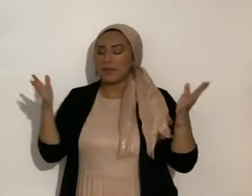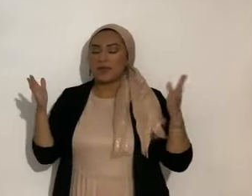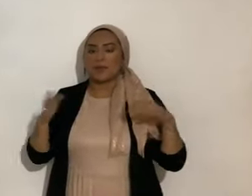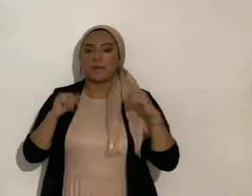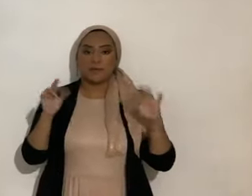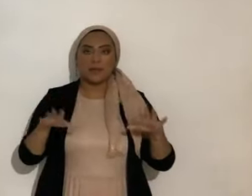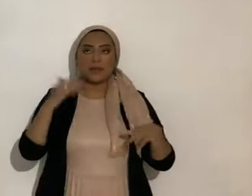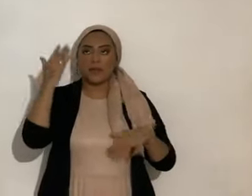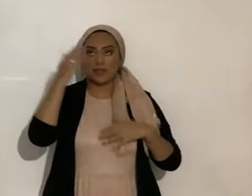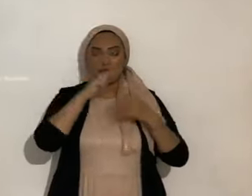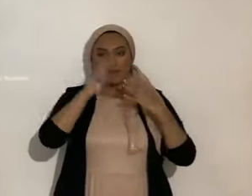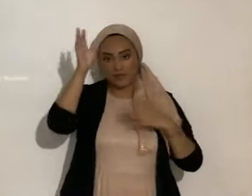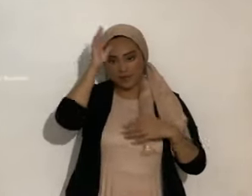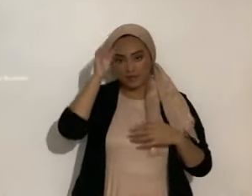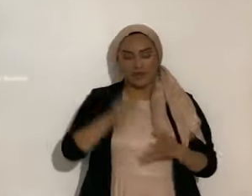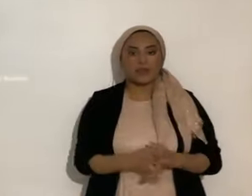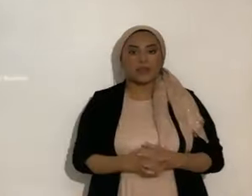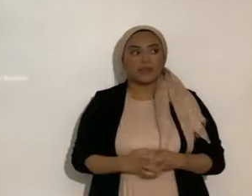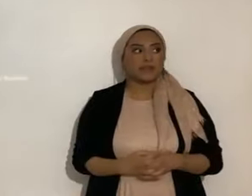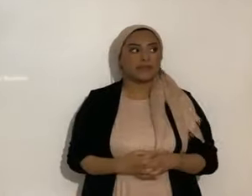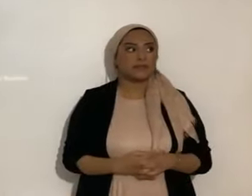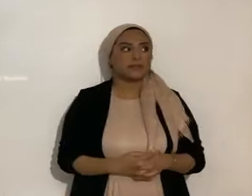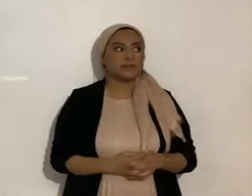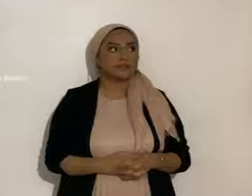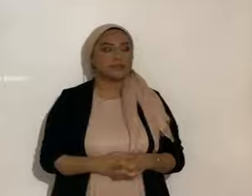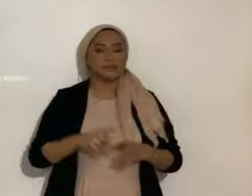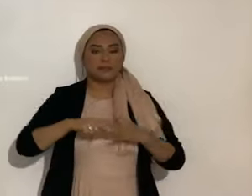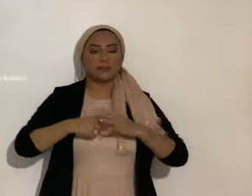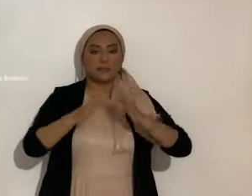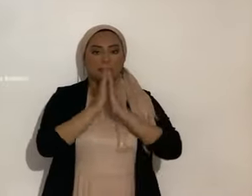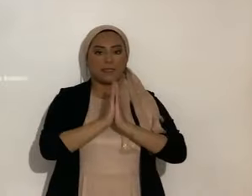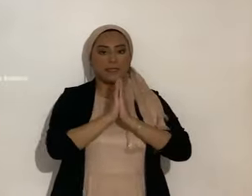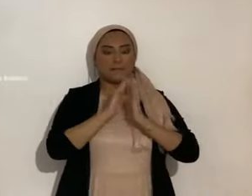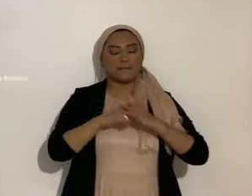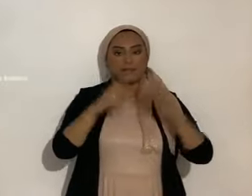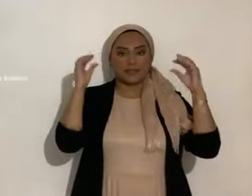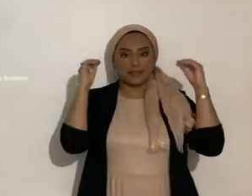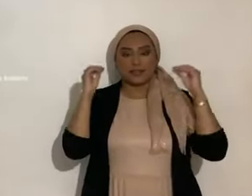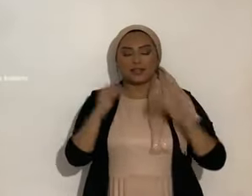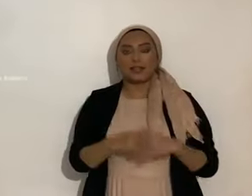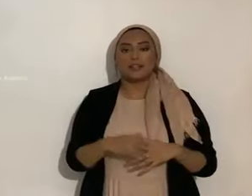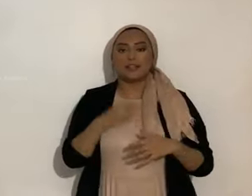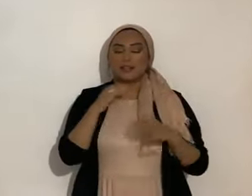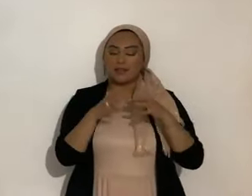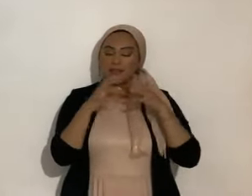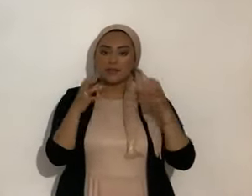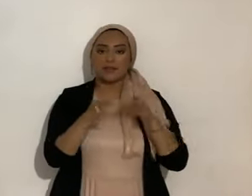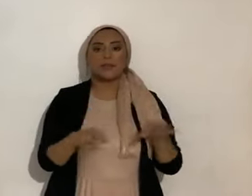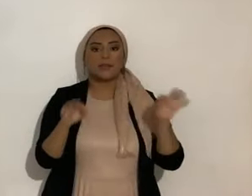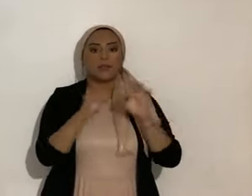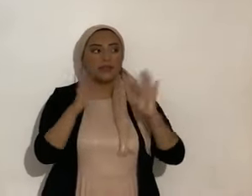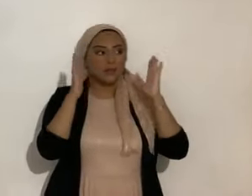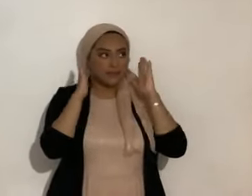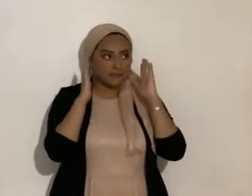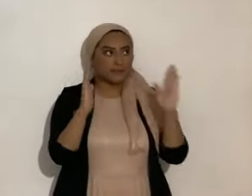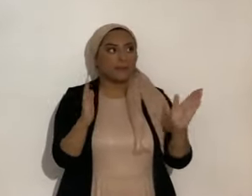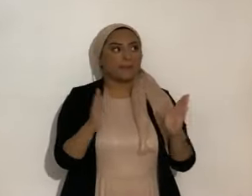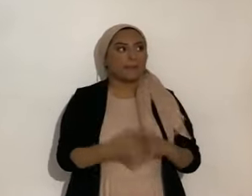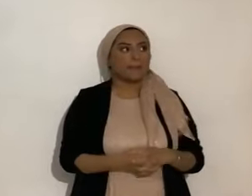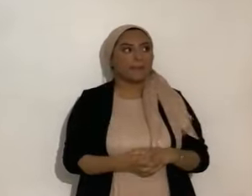Yahshua Mashiach, bendito es el Abacados. Bueno, voy a hacer una oración e iniciamos la administración. Es muy importante que pongan atención,